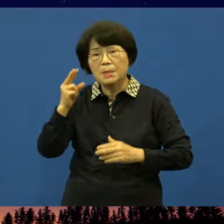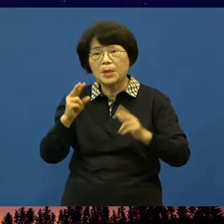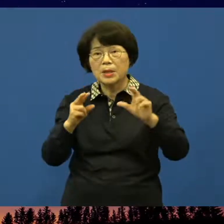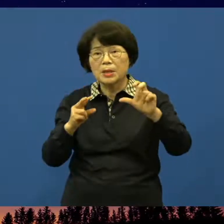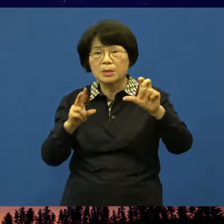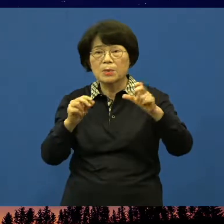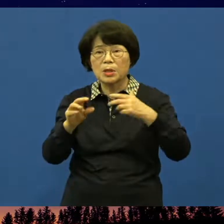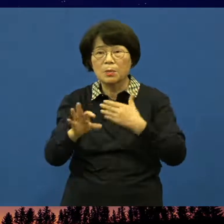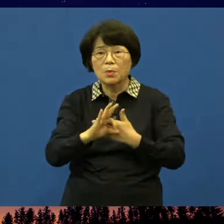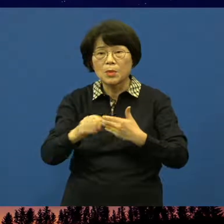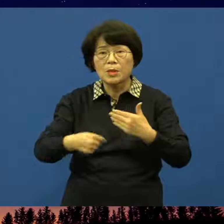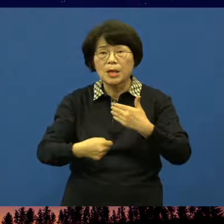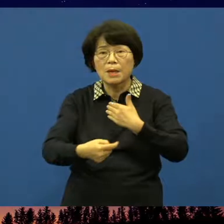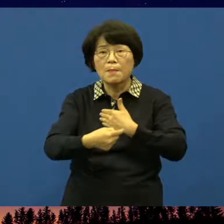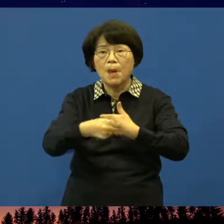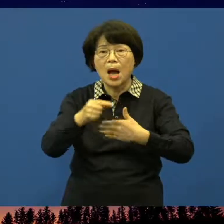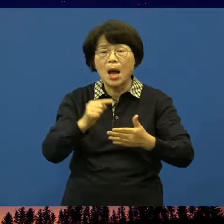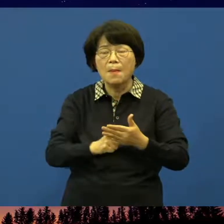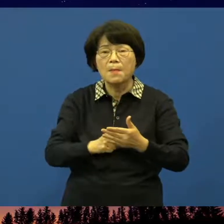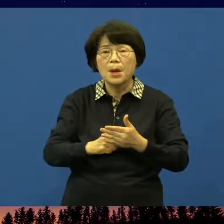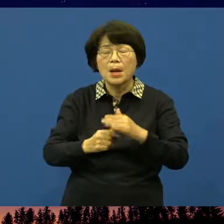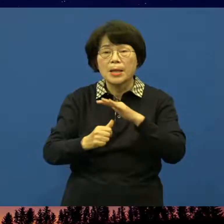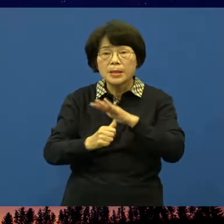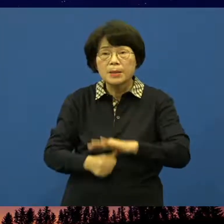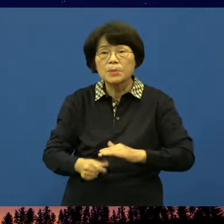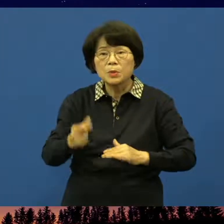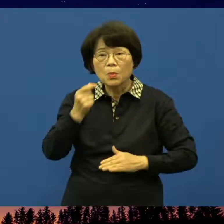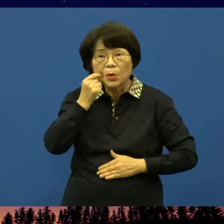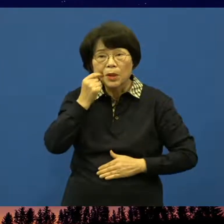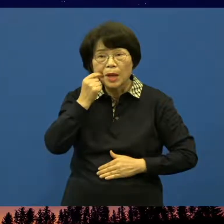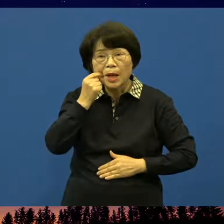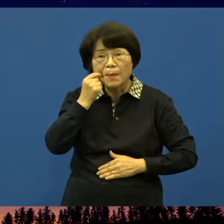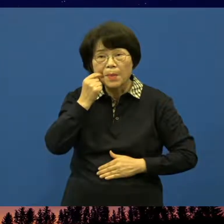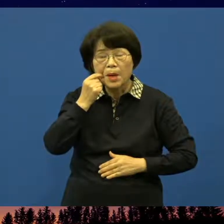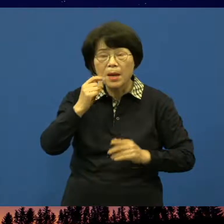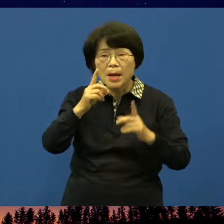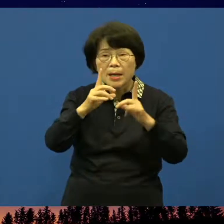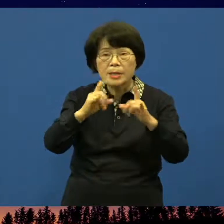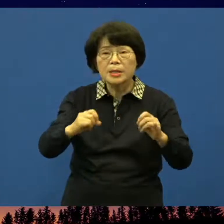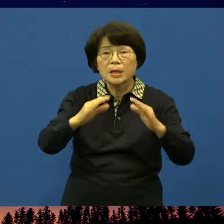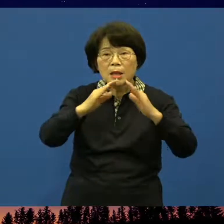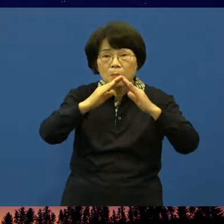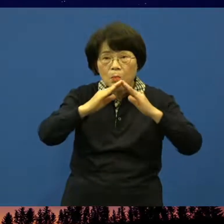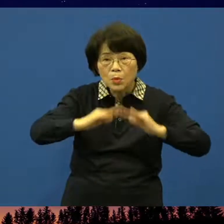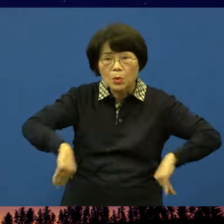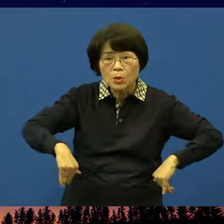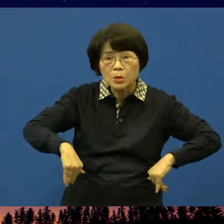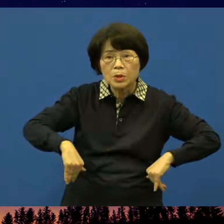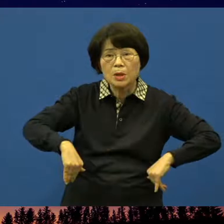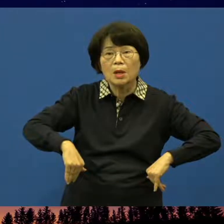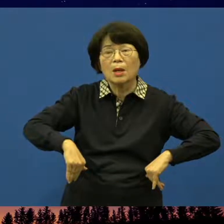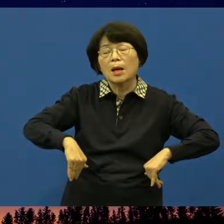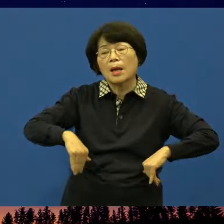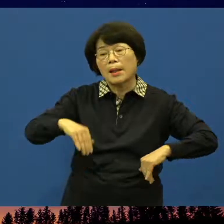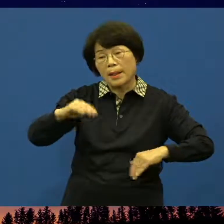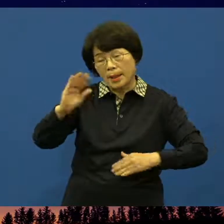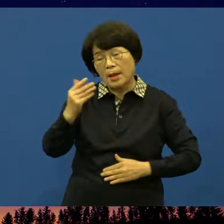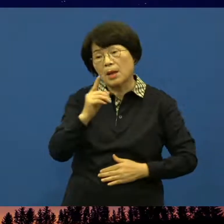보니까 자기의 마음을 제어하지 아니하는 자는 성읍이 무너지고 성벽이 없는 것과 똑같다는 거예요.